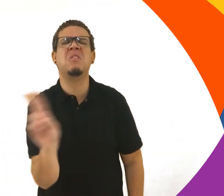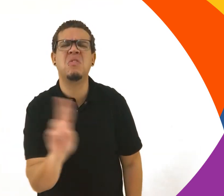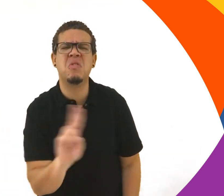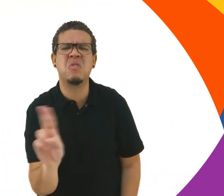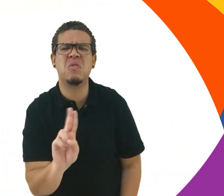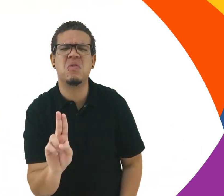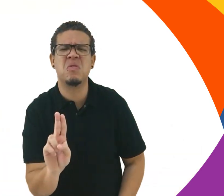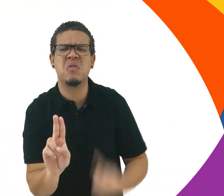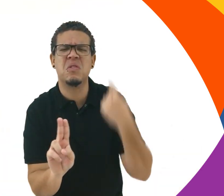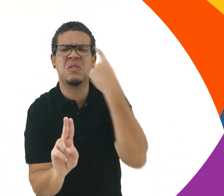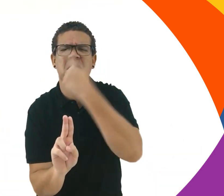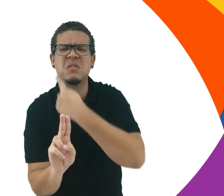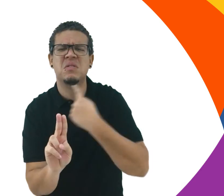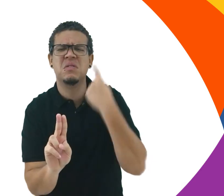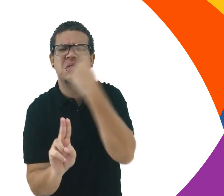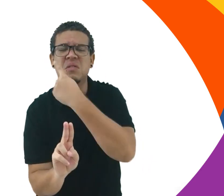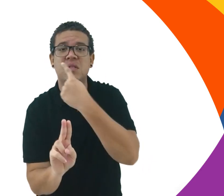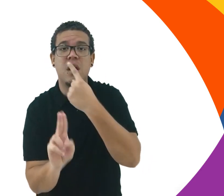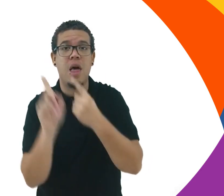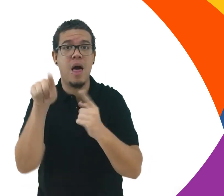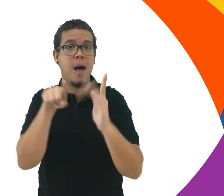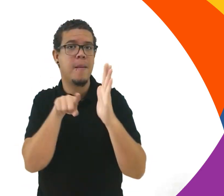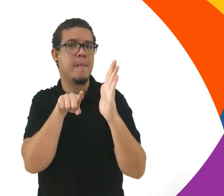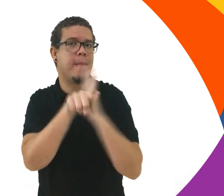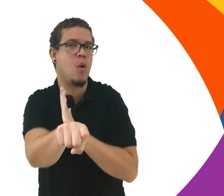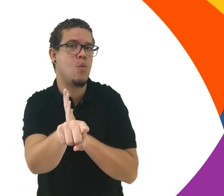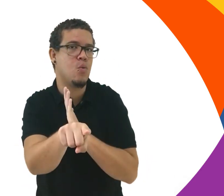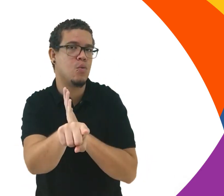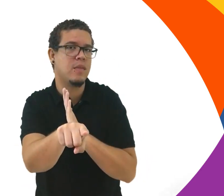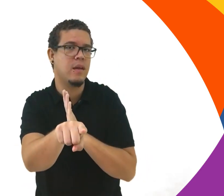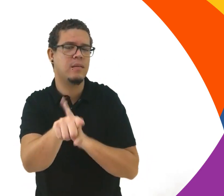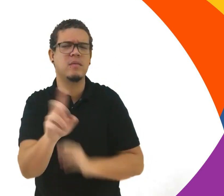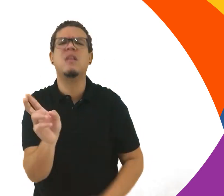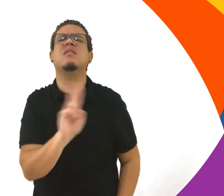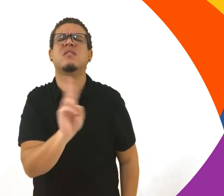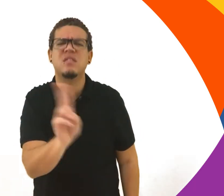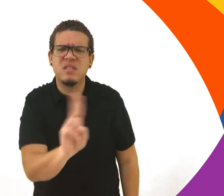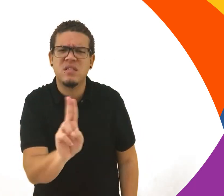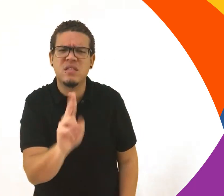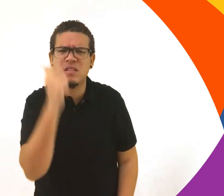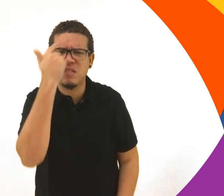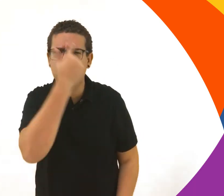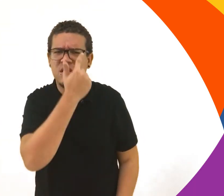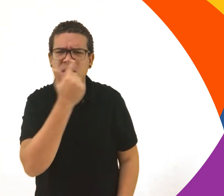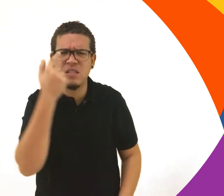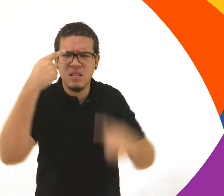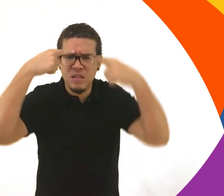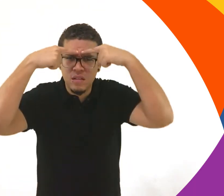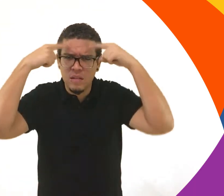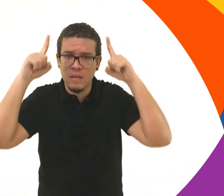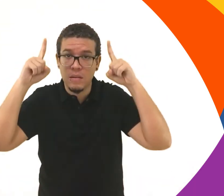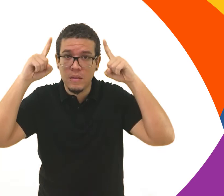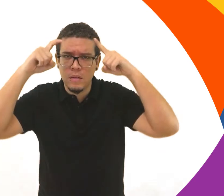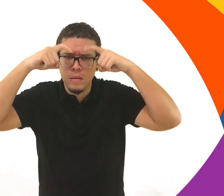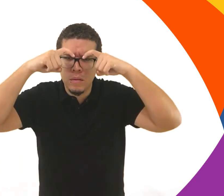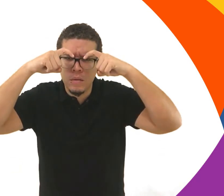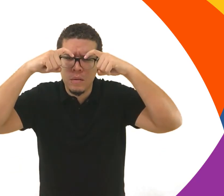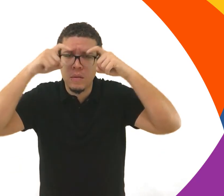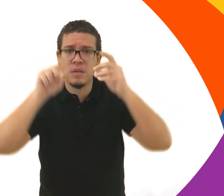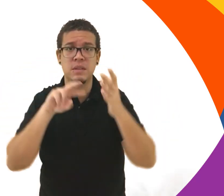Qual o seu nome? Observem aqui. É uma interrogativa, eu estou perguntando qual o seu nome? Por isso o